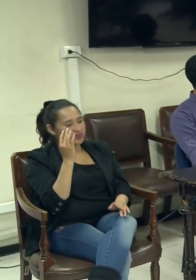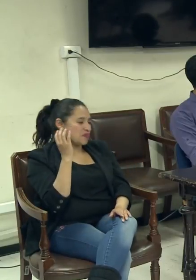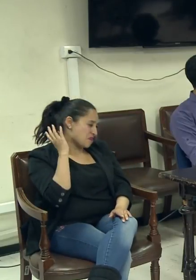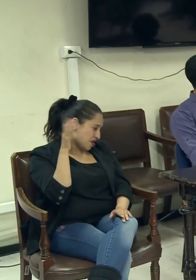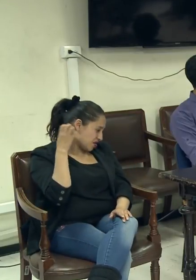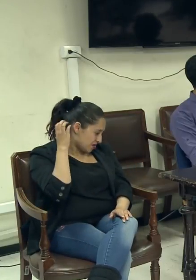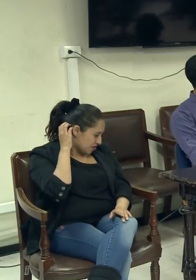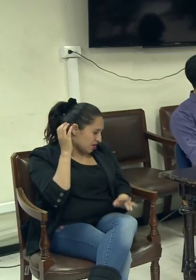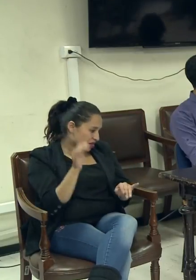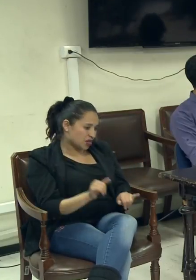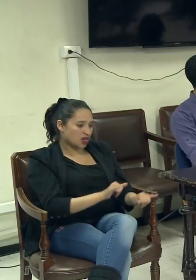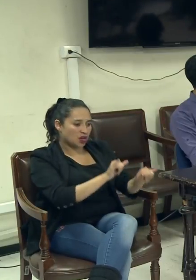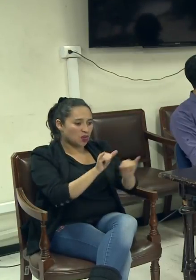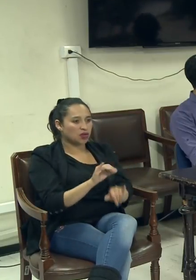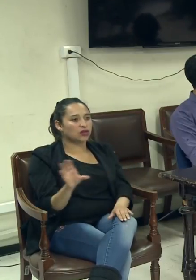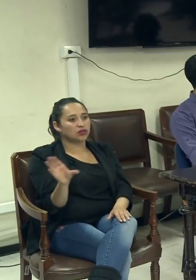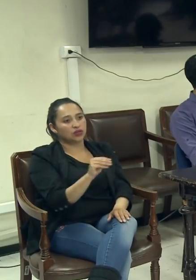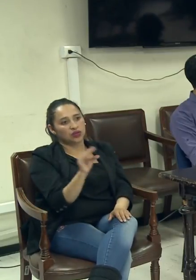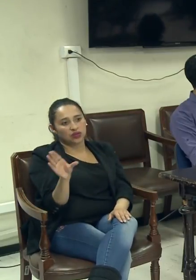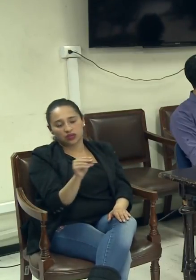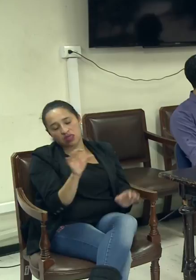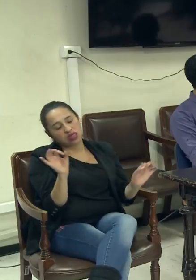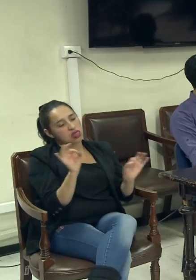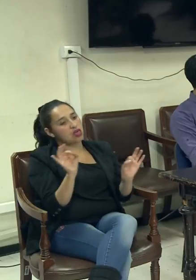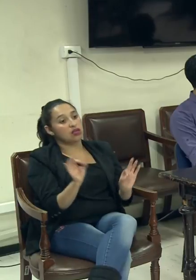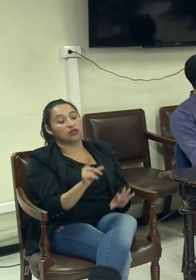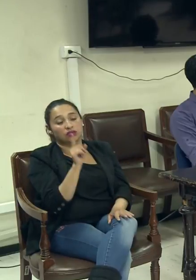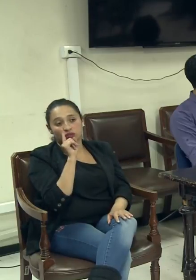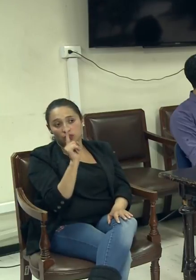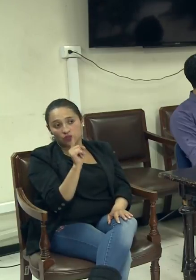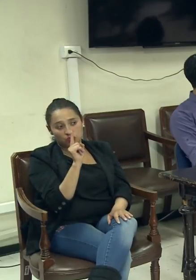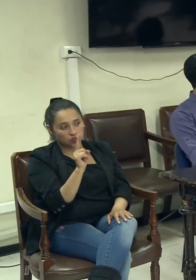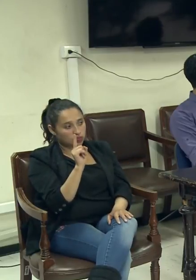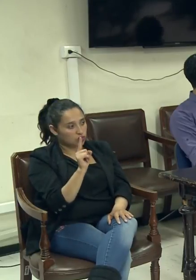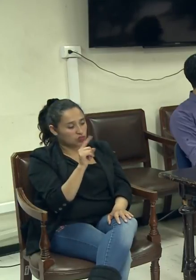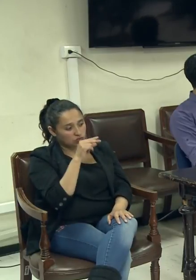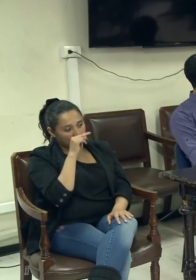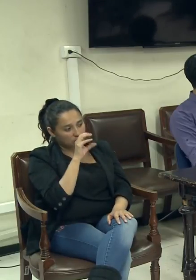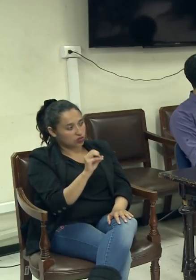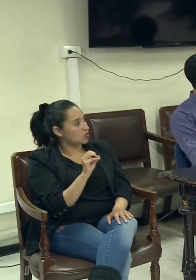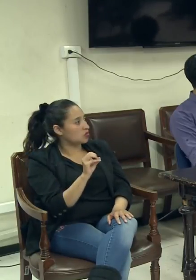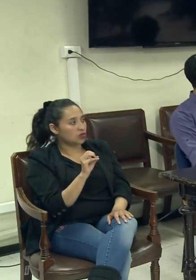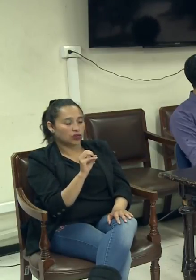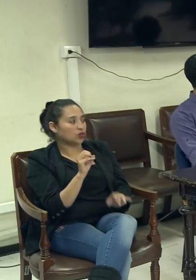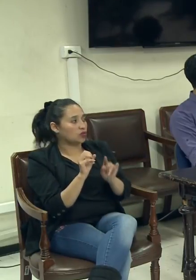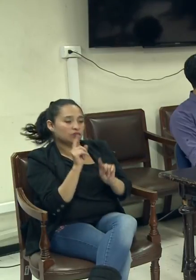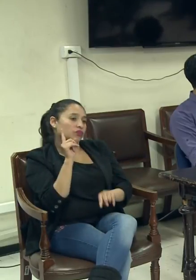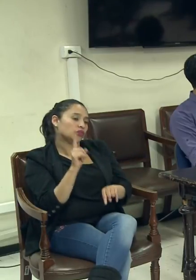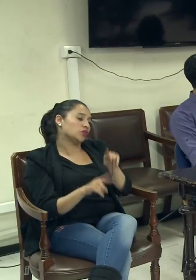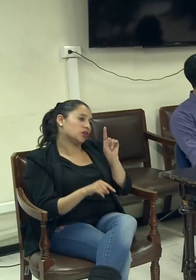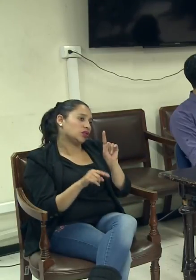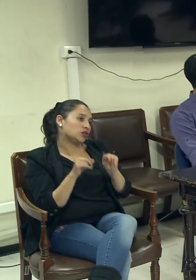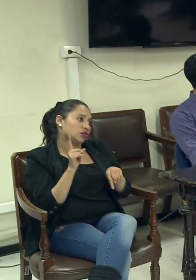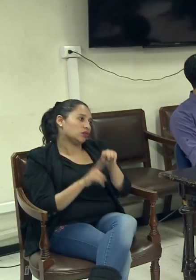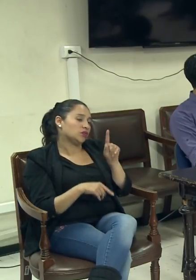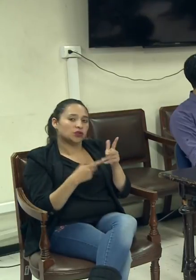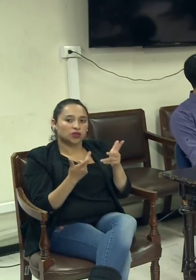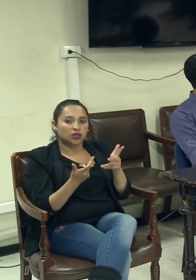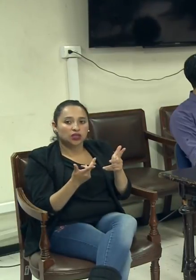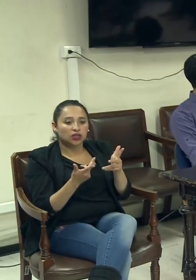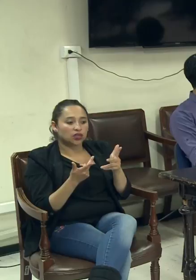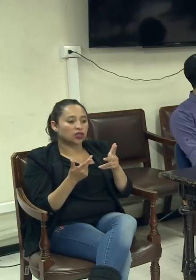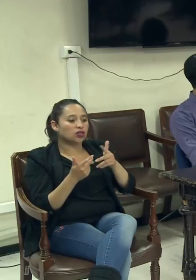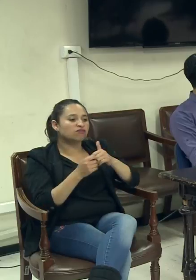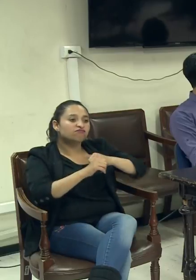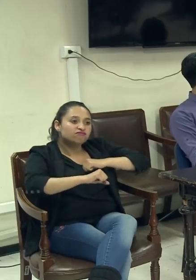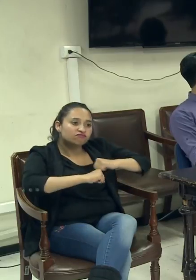para todas y todos. Solo uno era realmente un niño que no podía, que no podía hacer